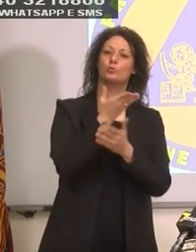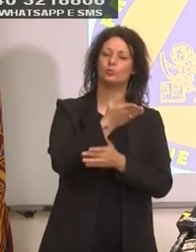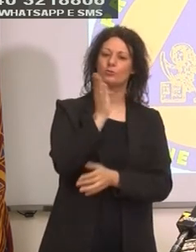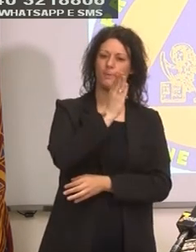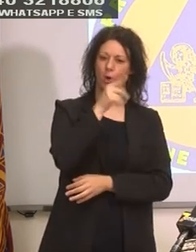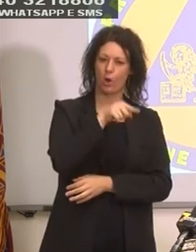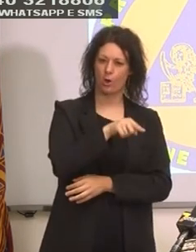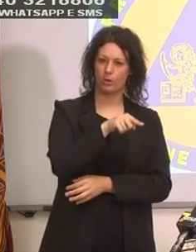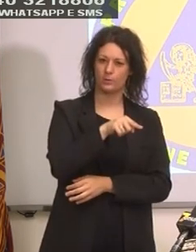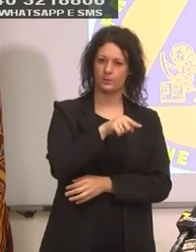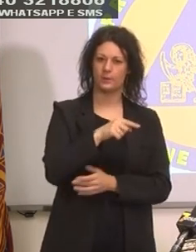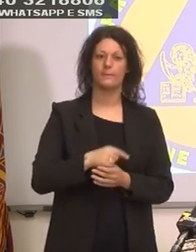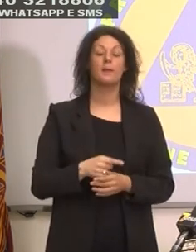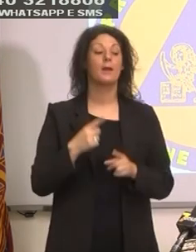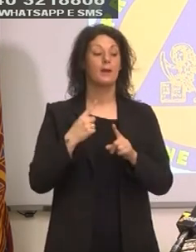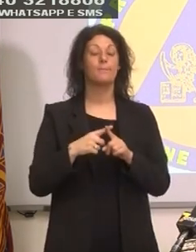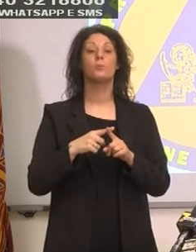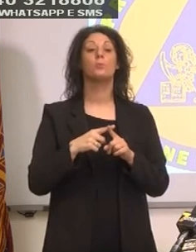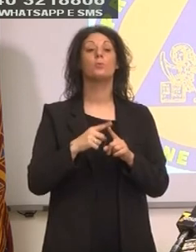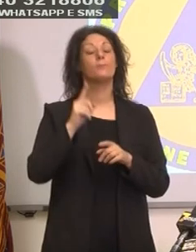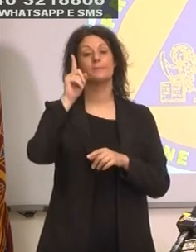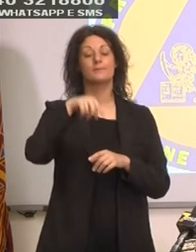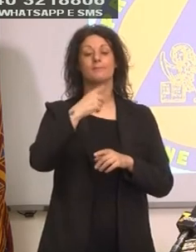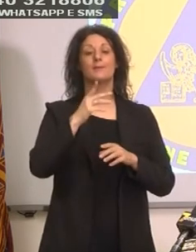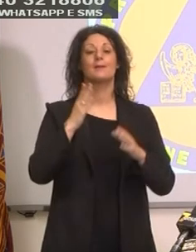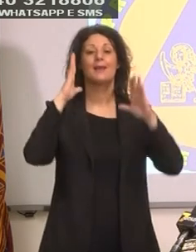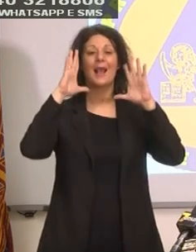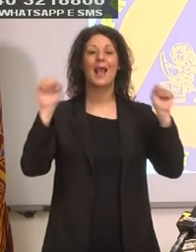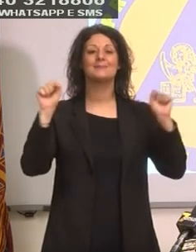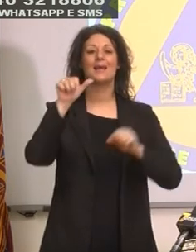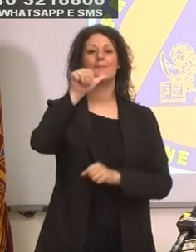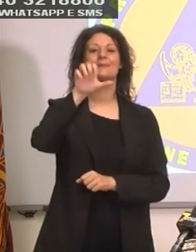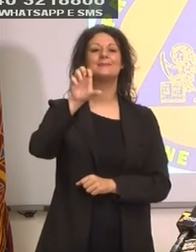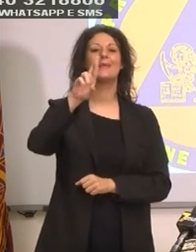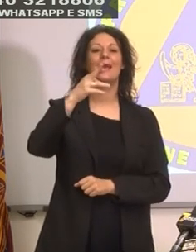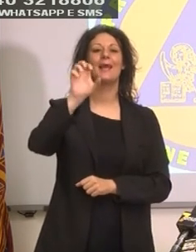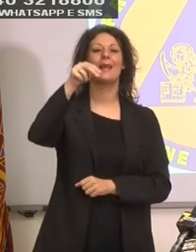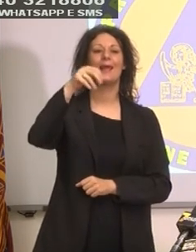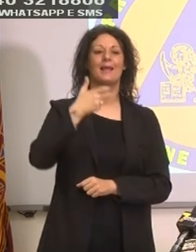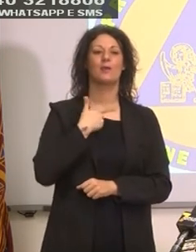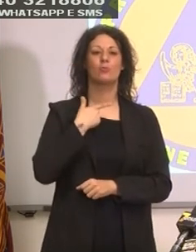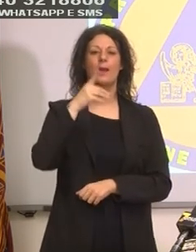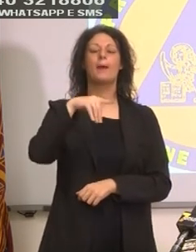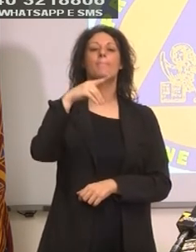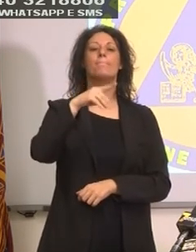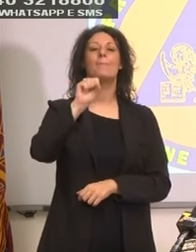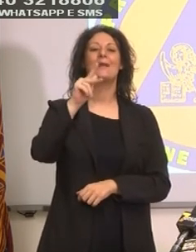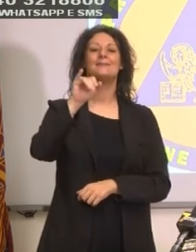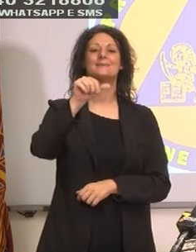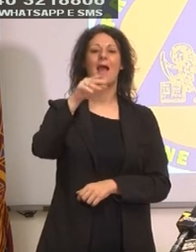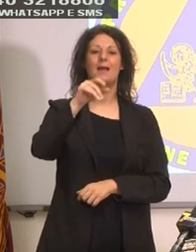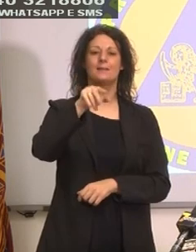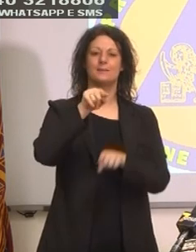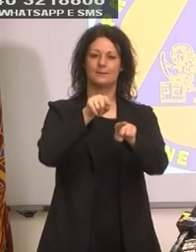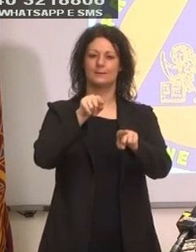Bologna e sì, scusa, e la caserma Serena, il pakistano. Sì, lì erano in molti, quindi è